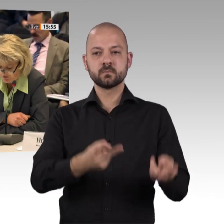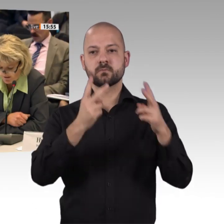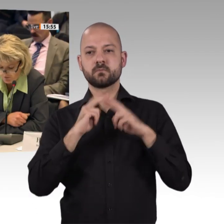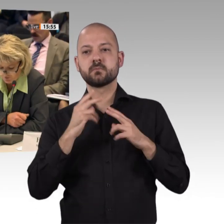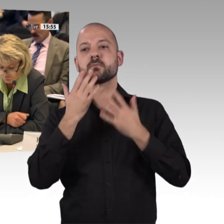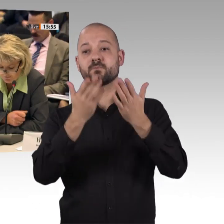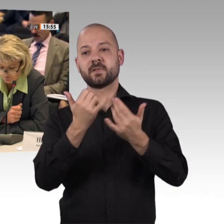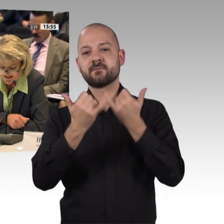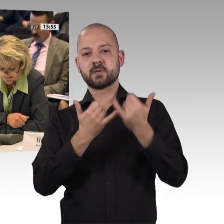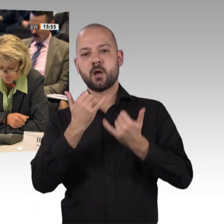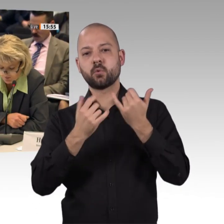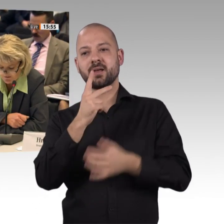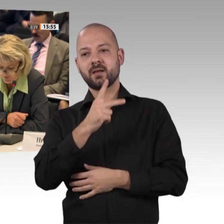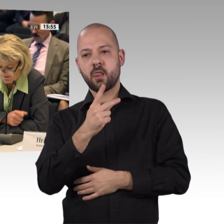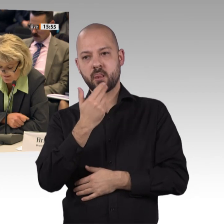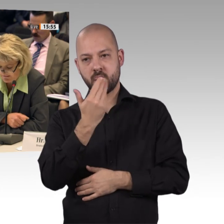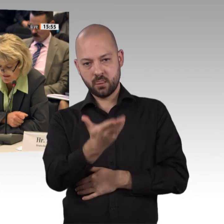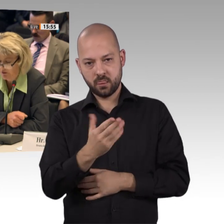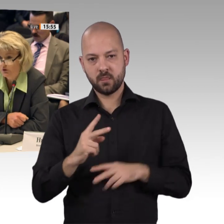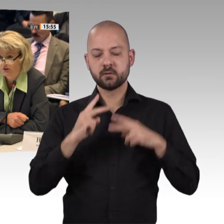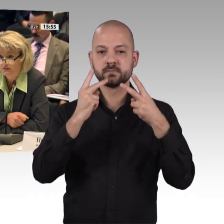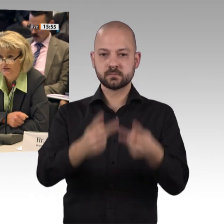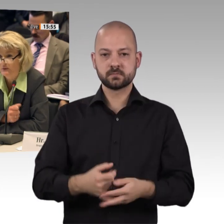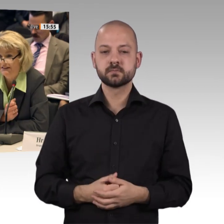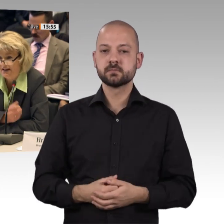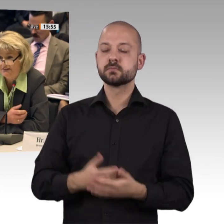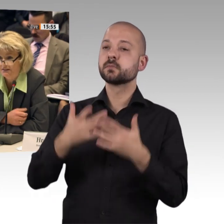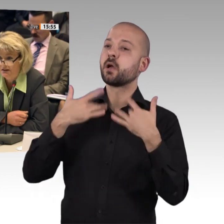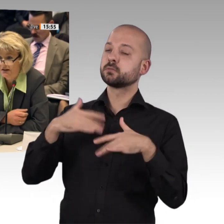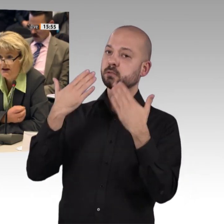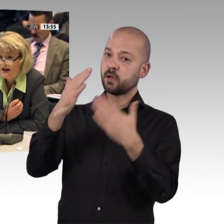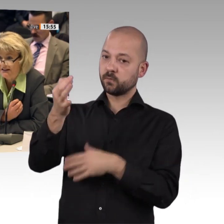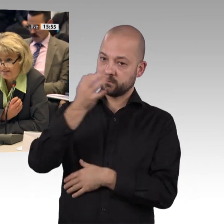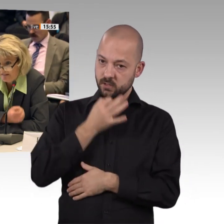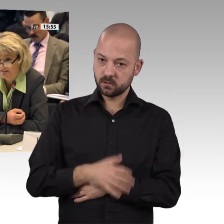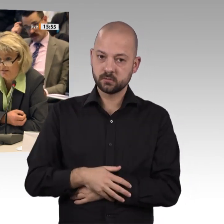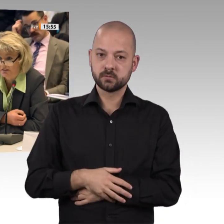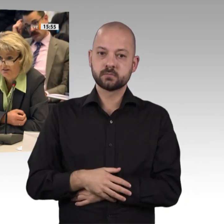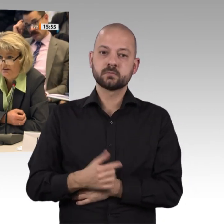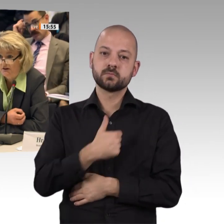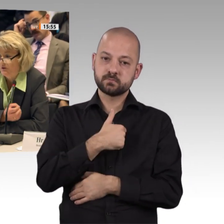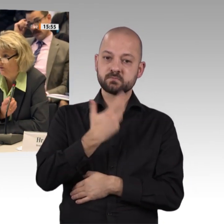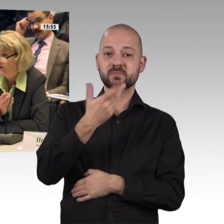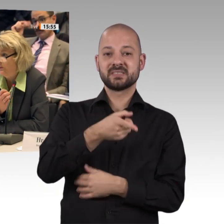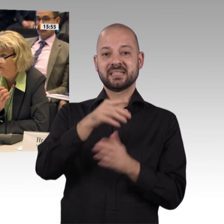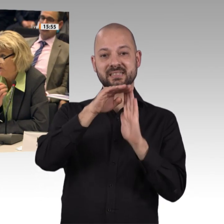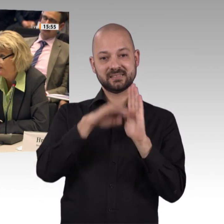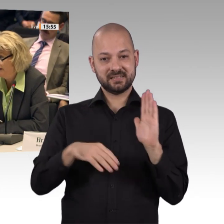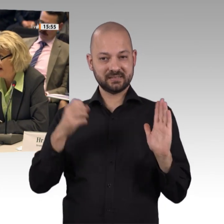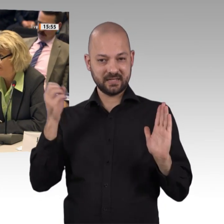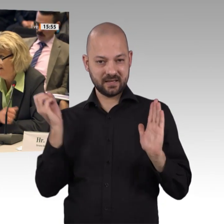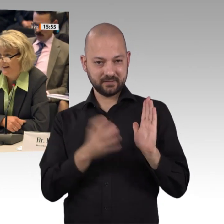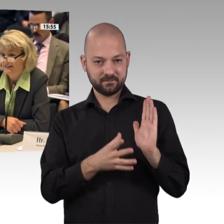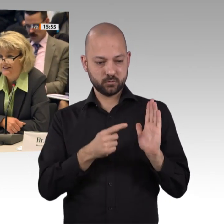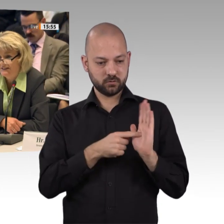Familien mit pflegebedürftigen und eingliederungshilfeberechtigten Angehörigen zu entlasten, als richtig. Worüber wir uns